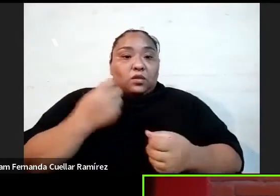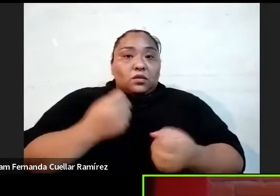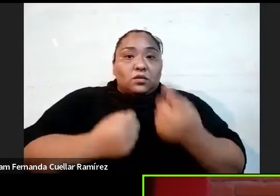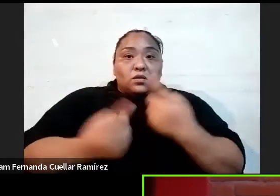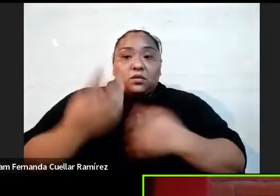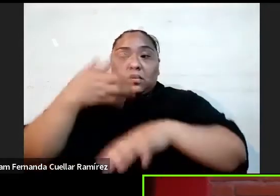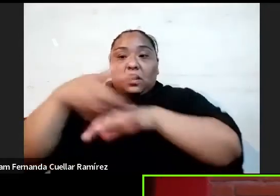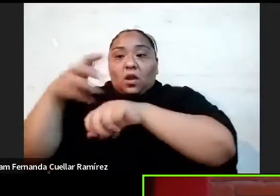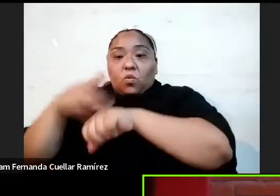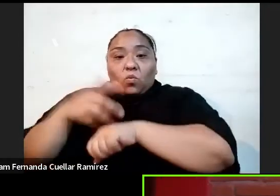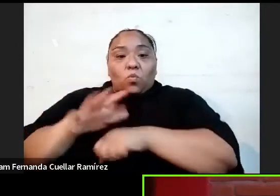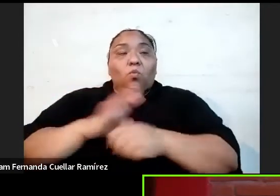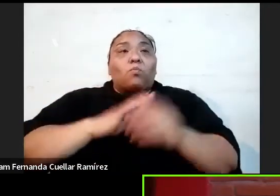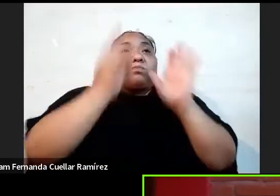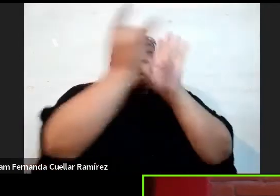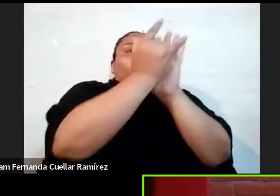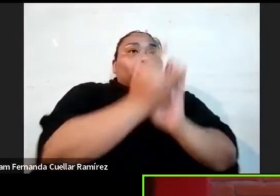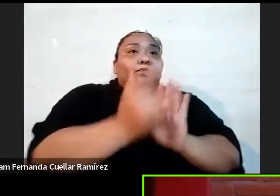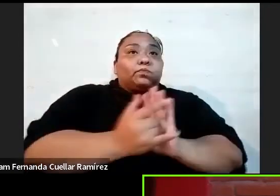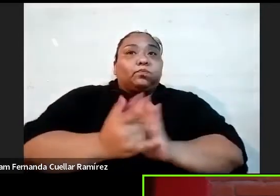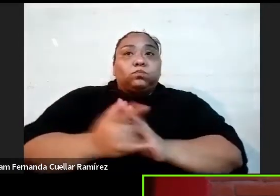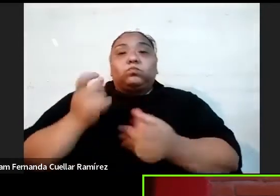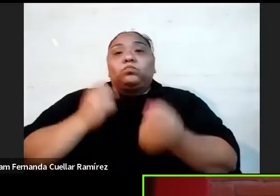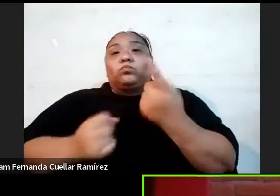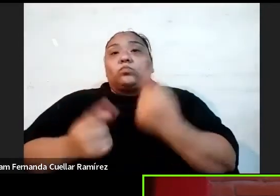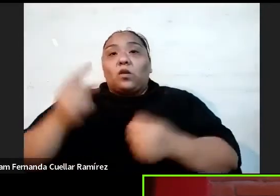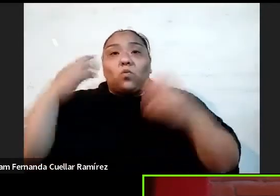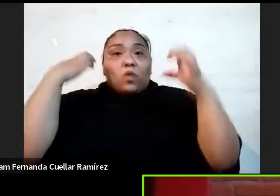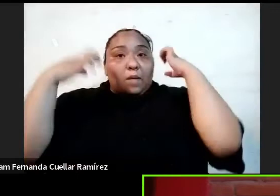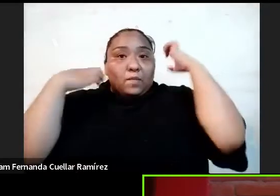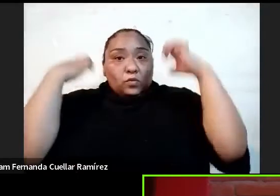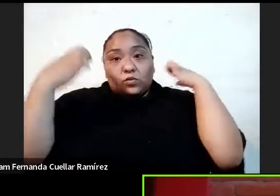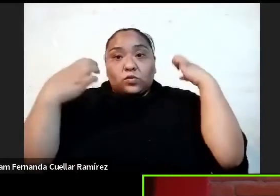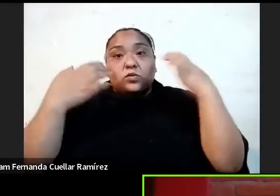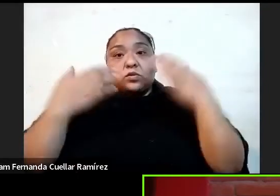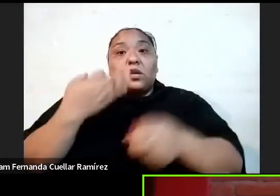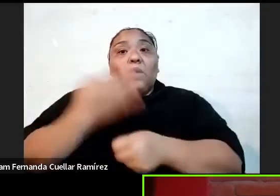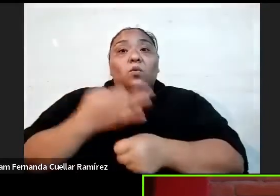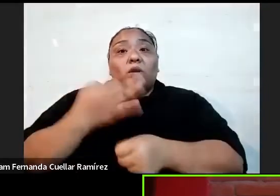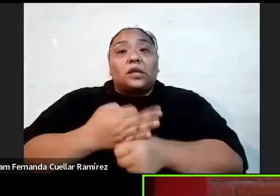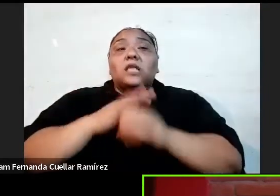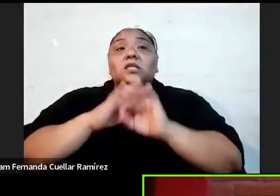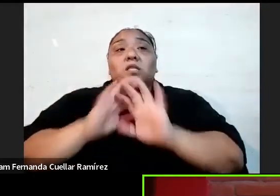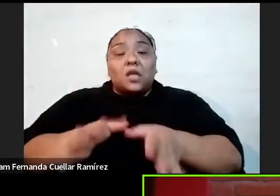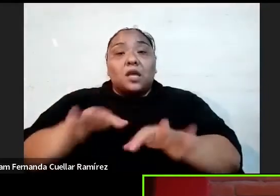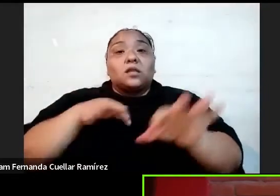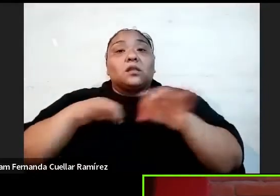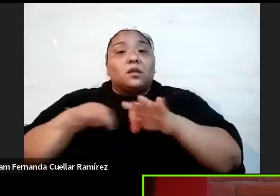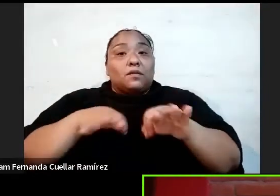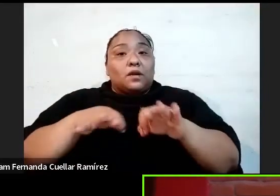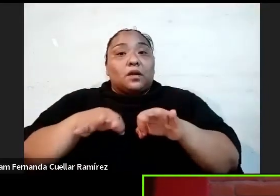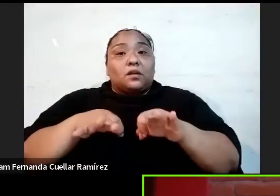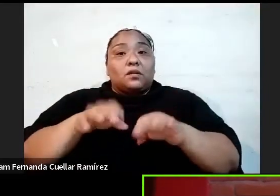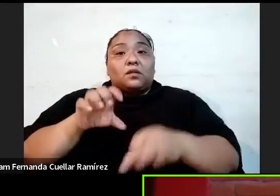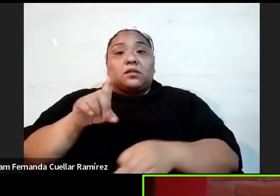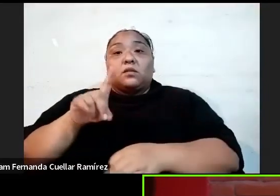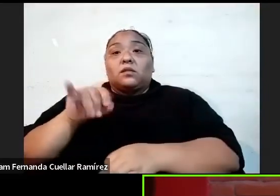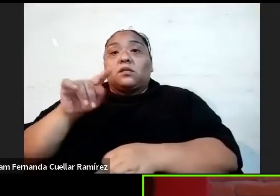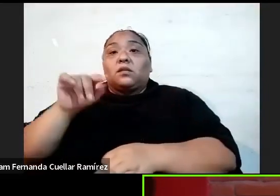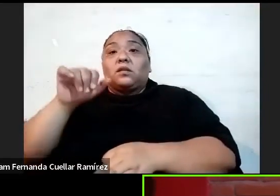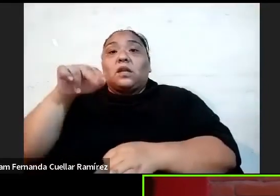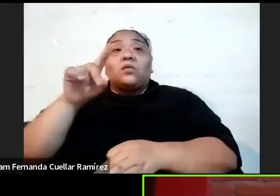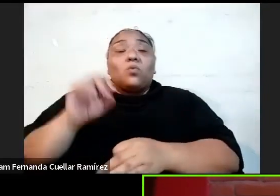museos, galerías o exposiciones. Y ahorita ya está trabajado y se está editando para hacer un